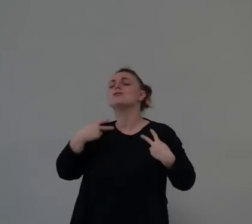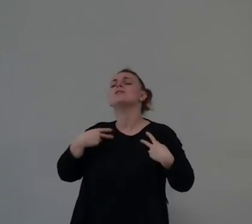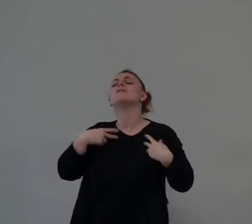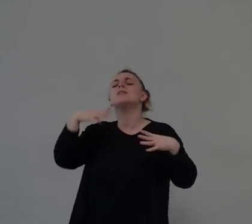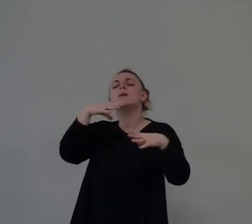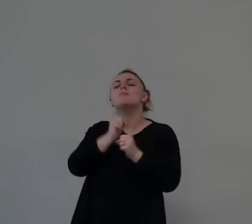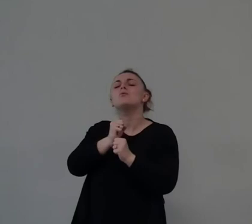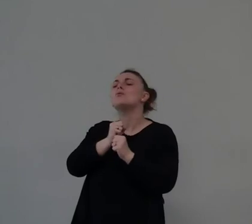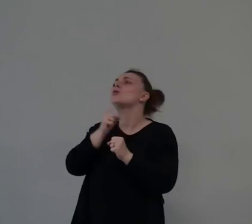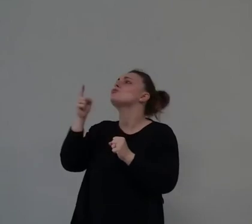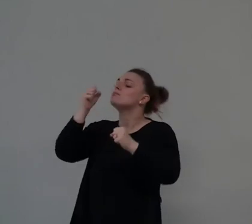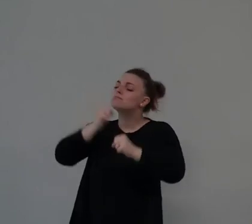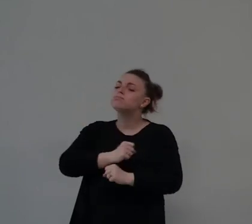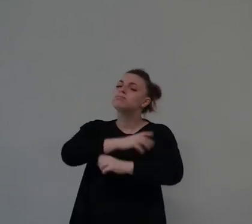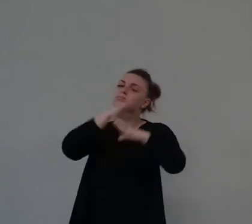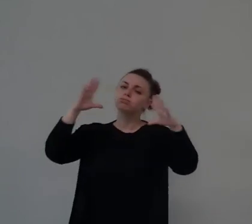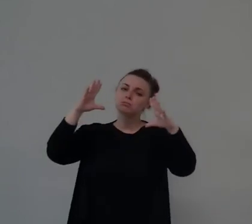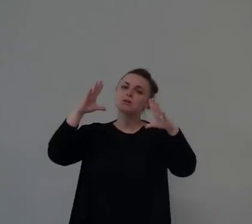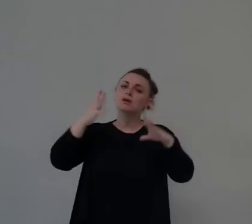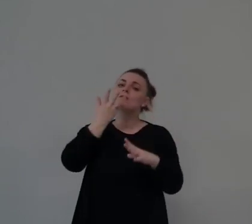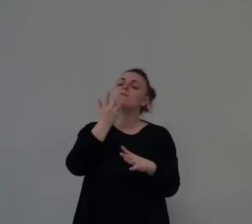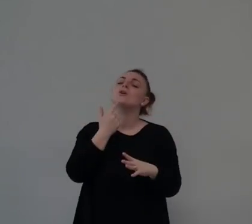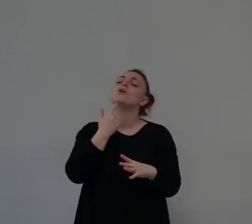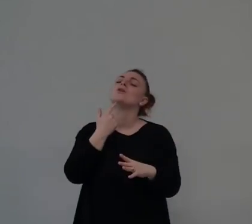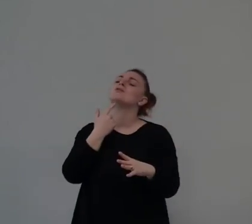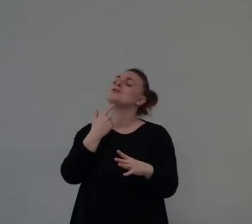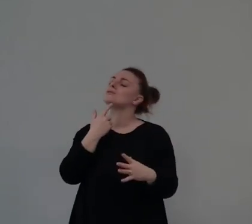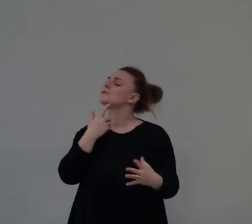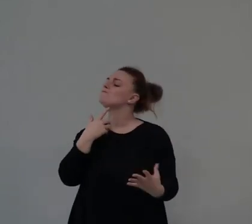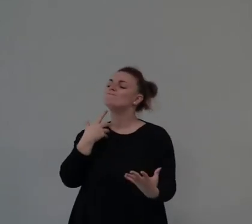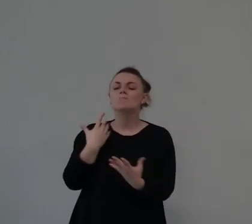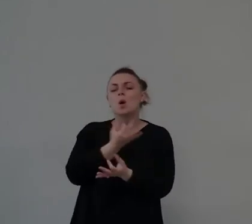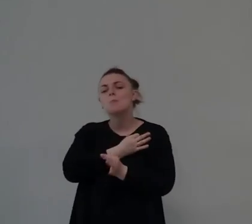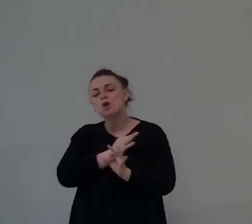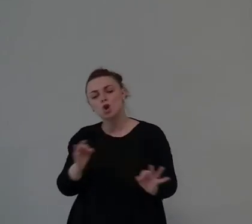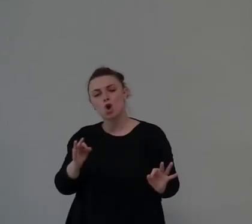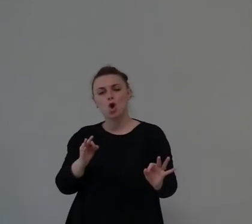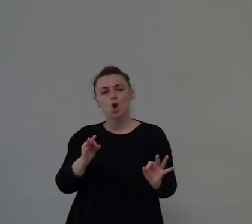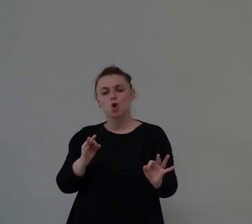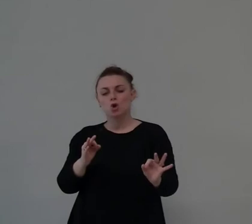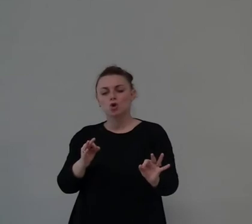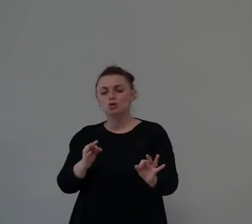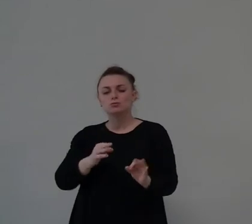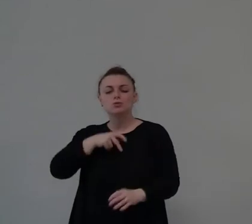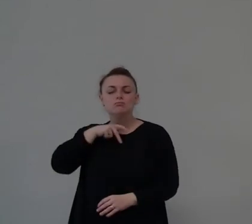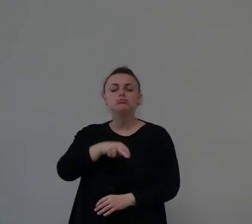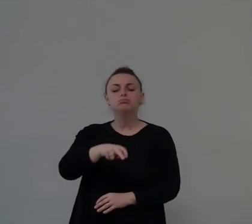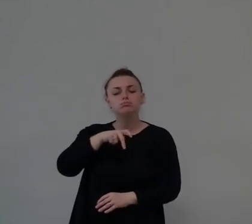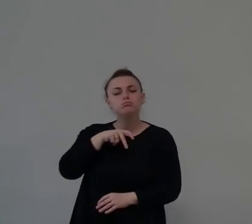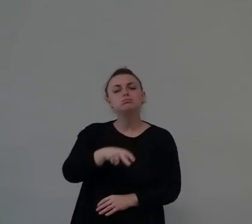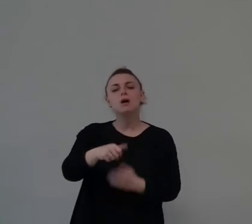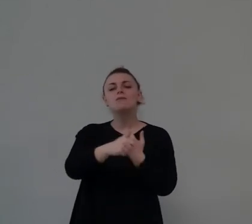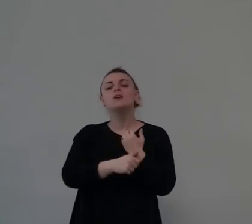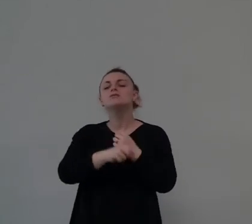uscire fortificato, fortificata. Io voglio prepararmi ad annunciare il Vangelo, voglio stare con te, voglio